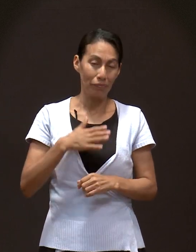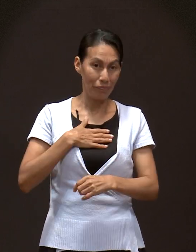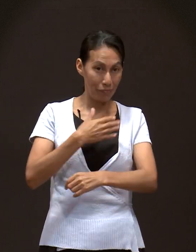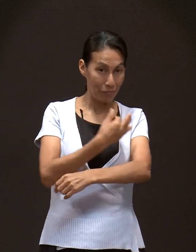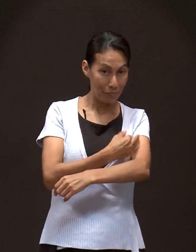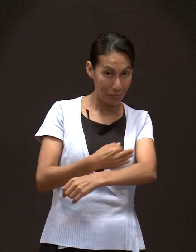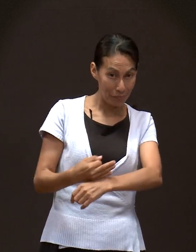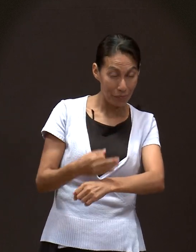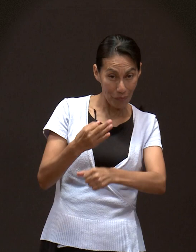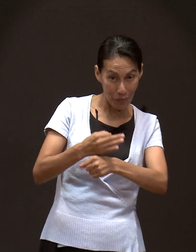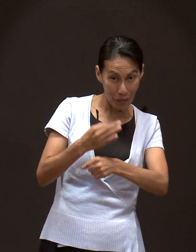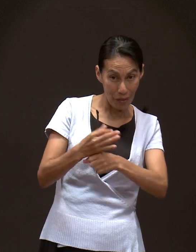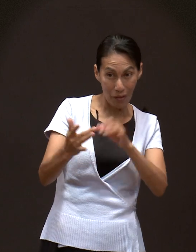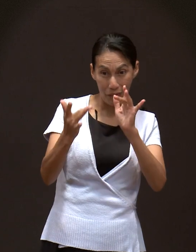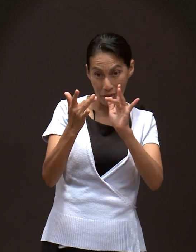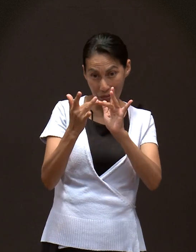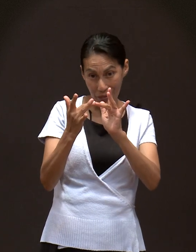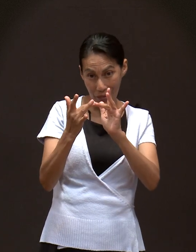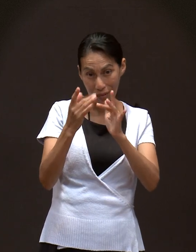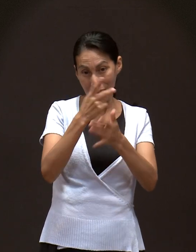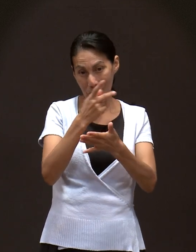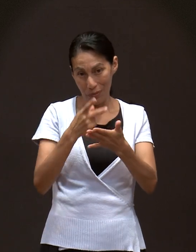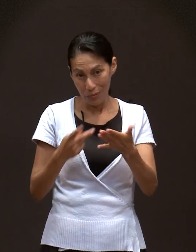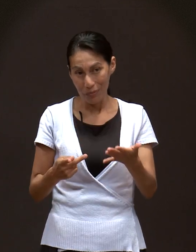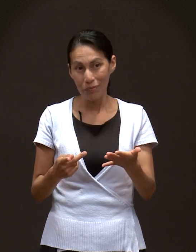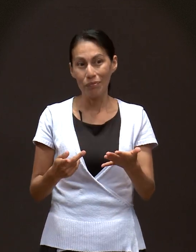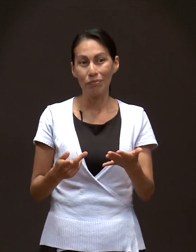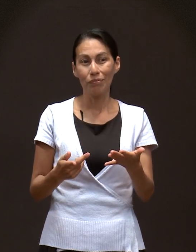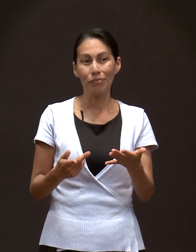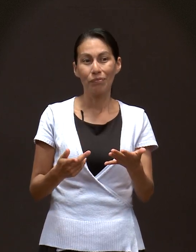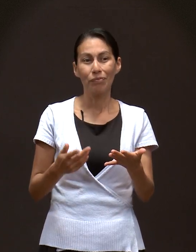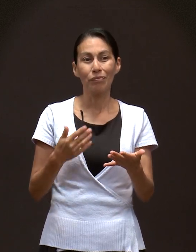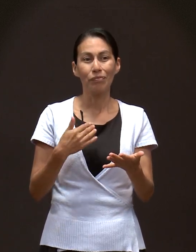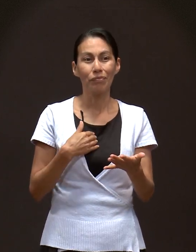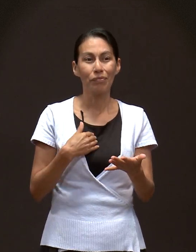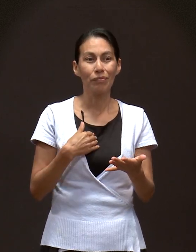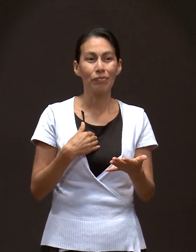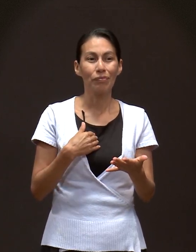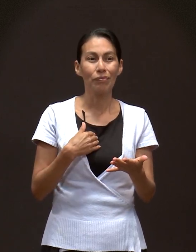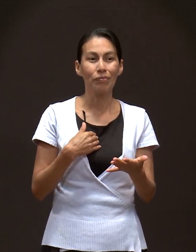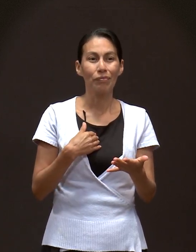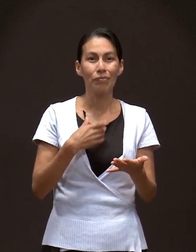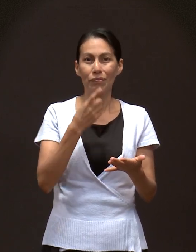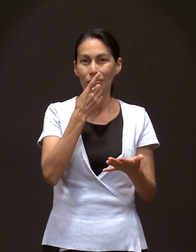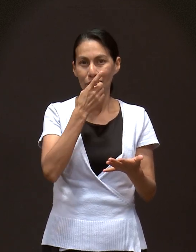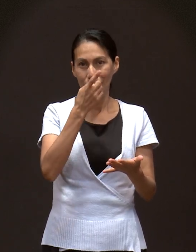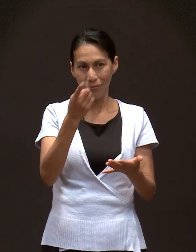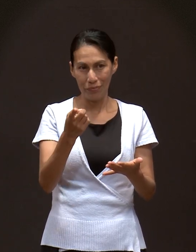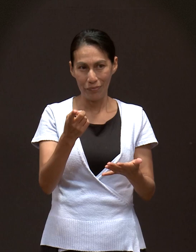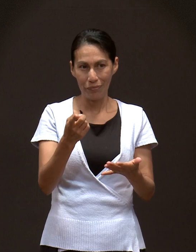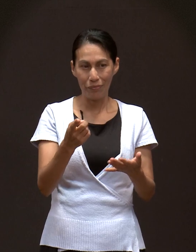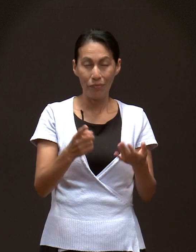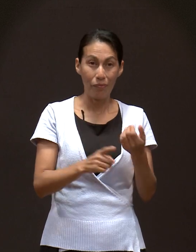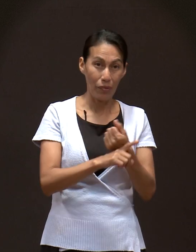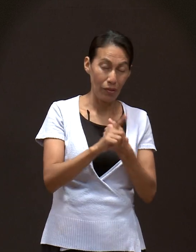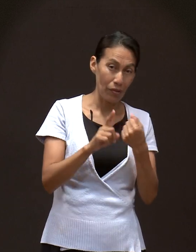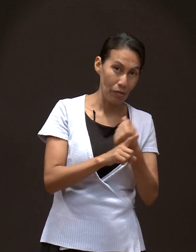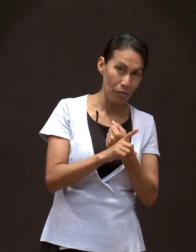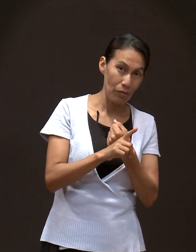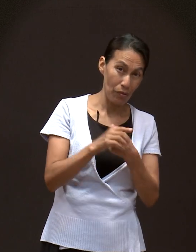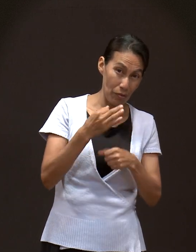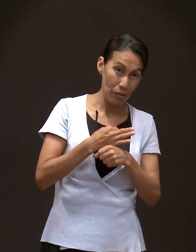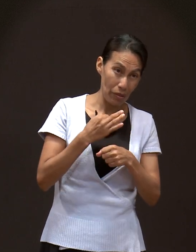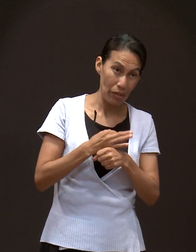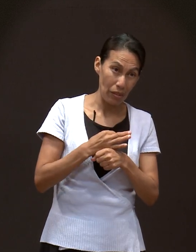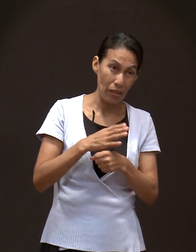mejor, es la mejor, y es lo que quiero. Mi familia lo mejor está viendo ahorita este programa, y yo quisiera decirle a ellos